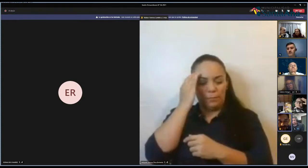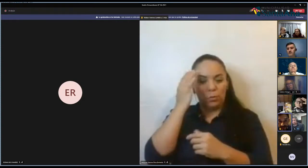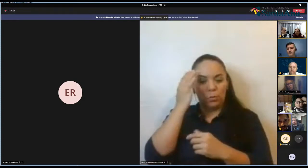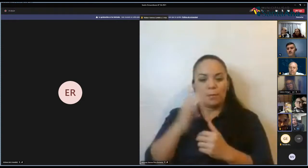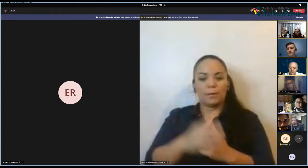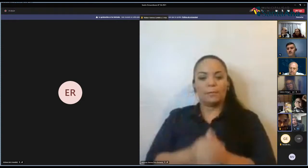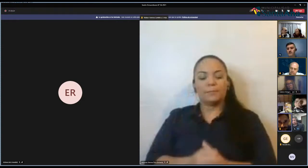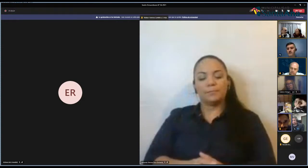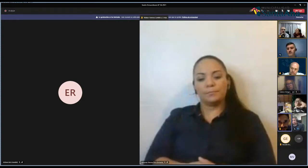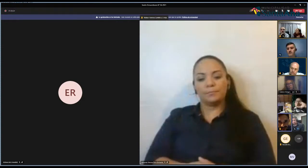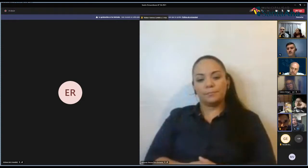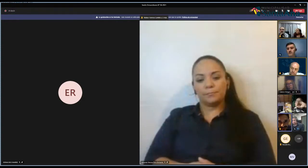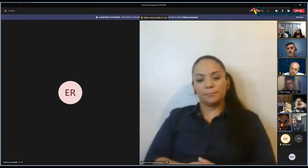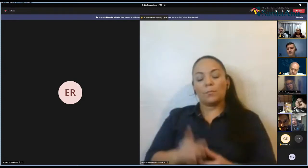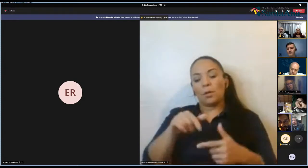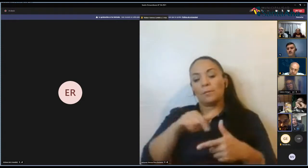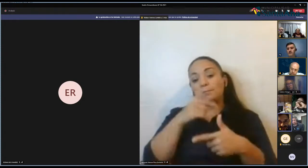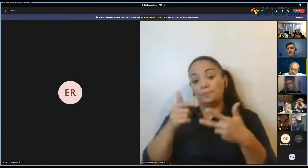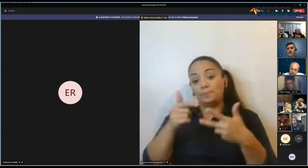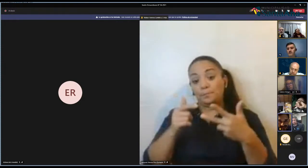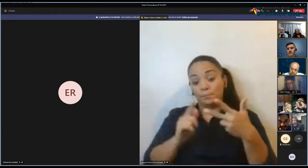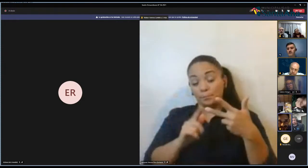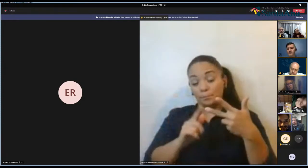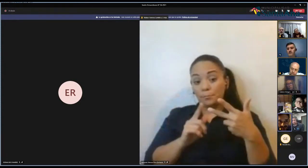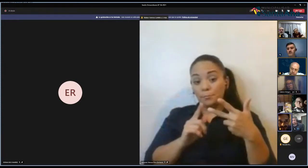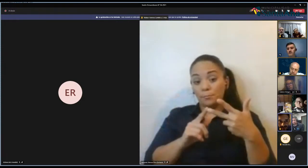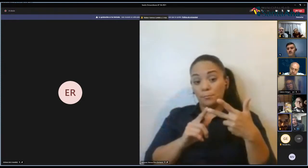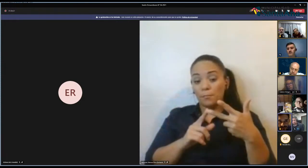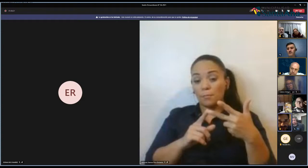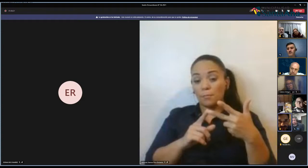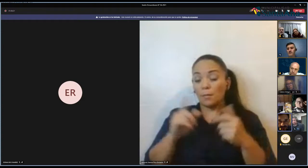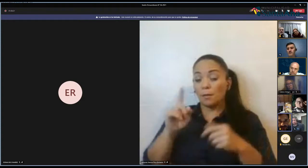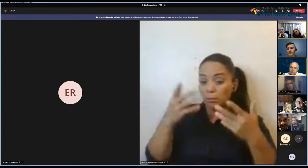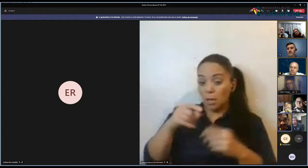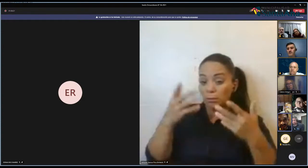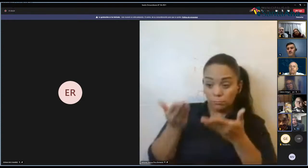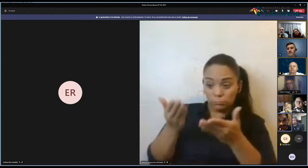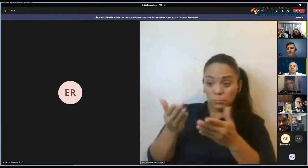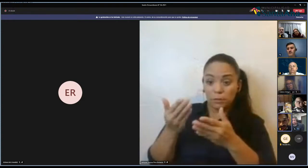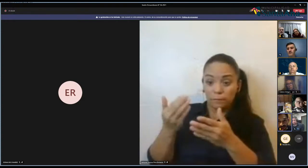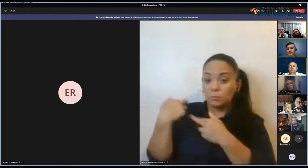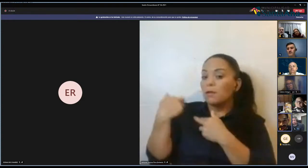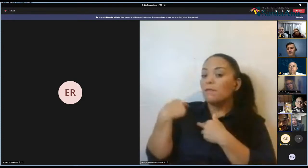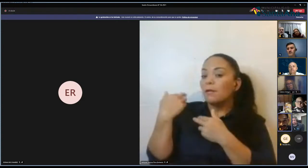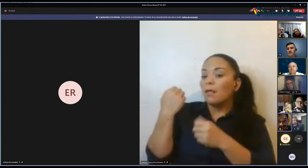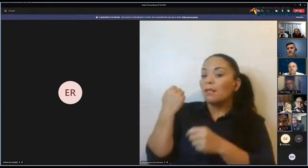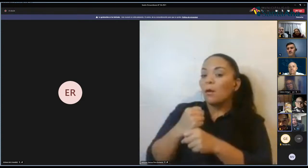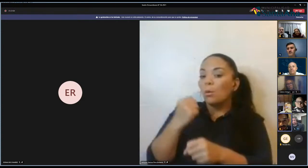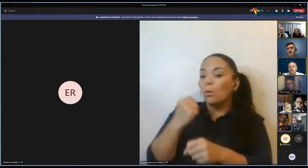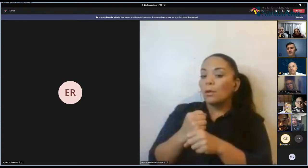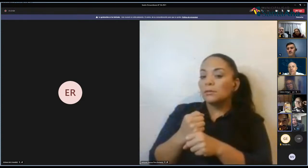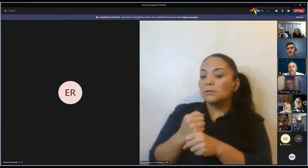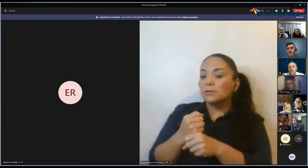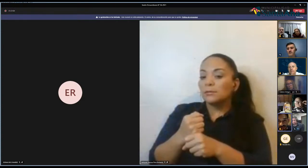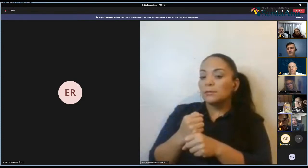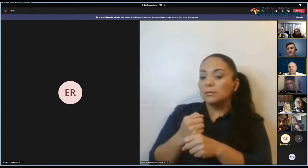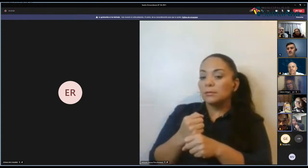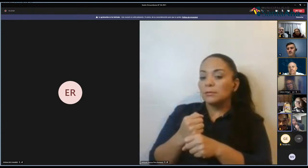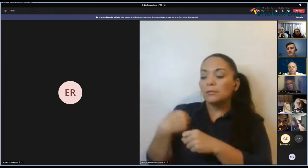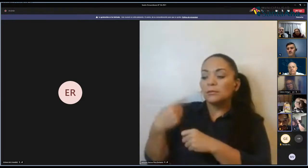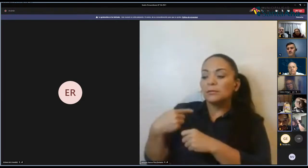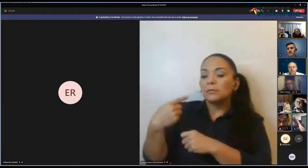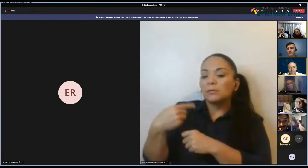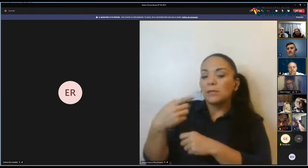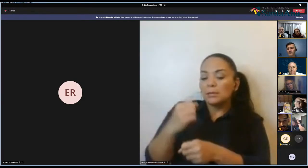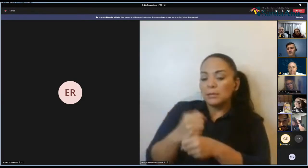y luego es también si se ha sentado responsabilidad a las obras que se han venido realizando en hacienda